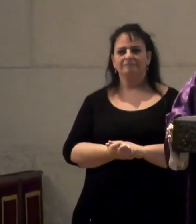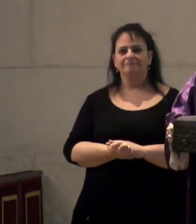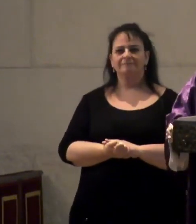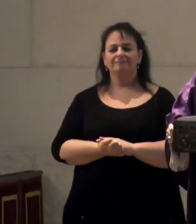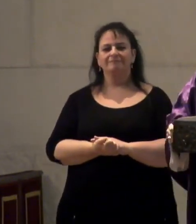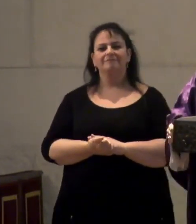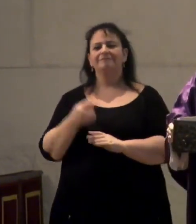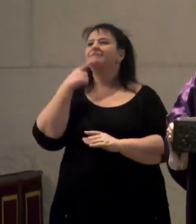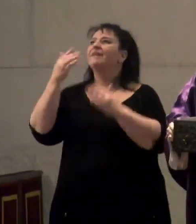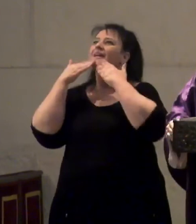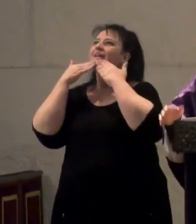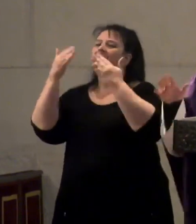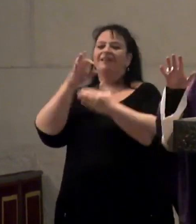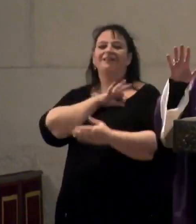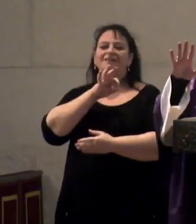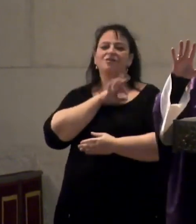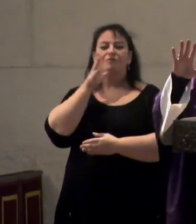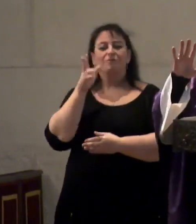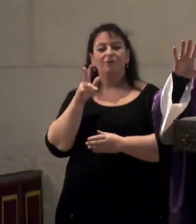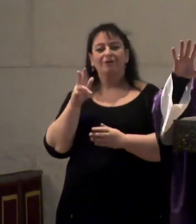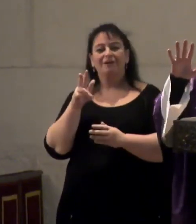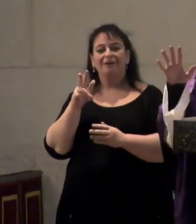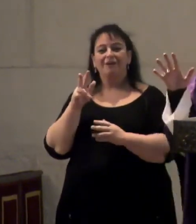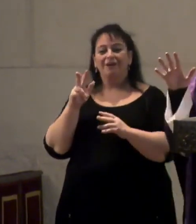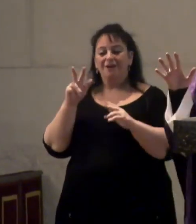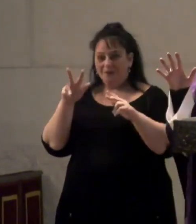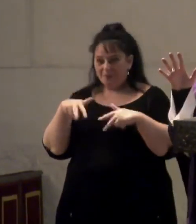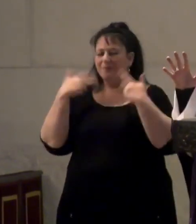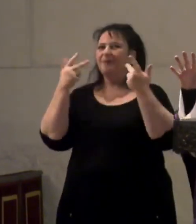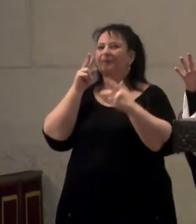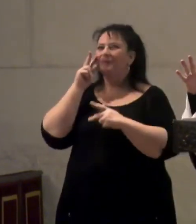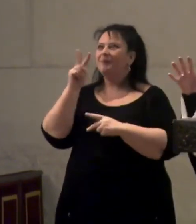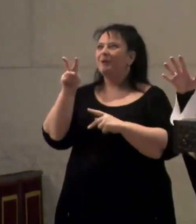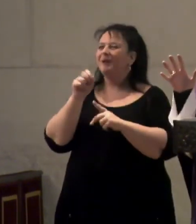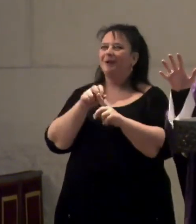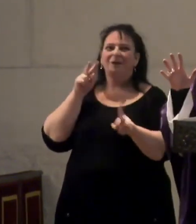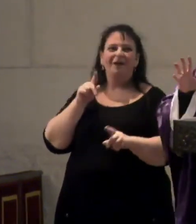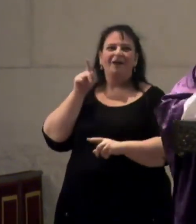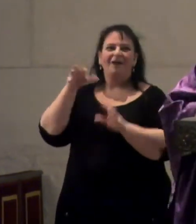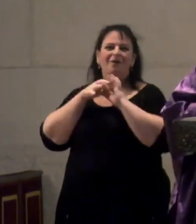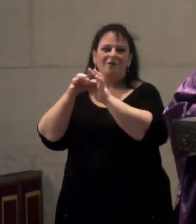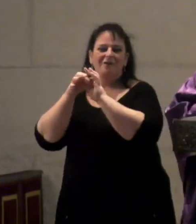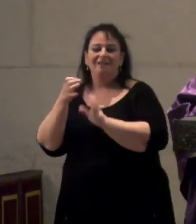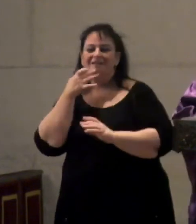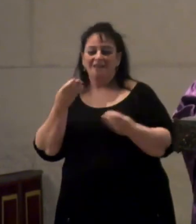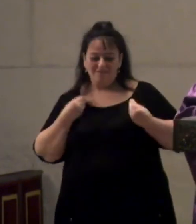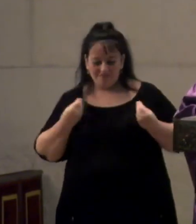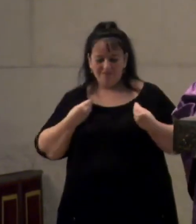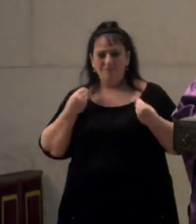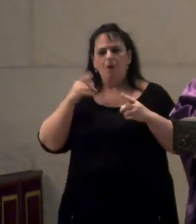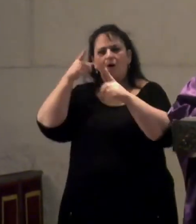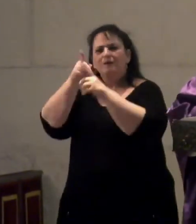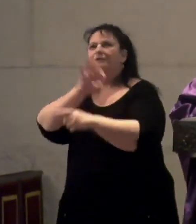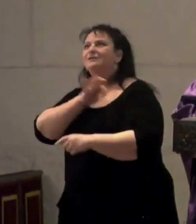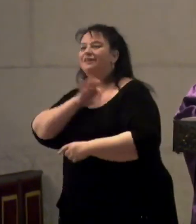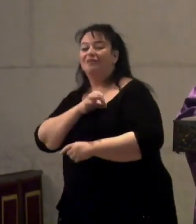Le vamos a dar gracias al Señor porque nos permite mirarlo todo así. Si vivimos, vivimos para el Señor.